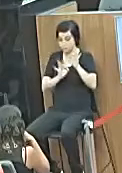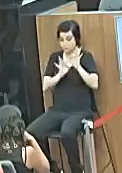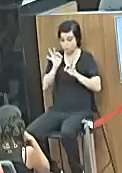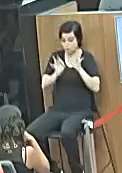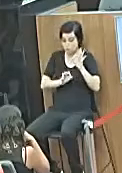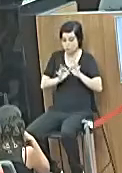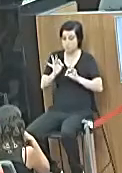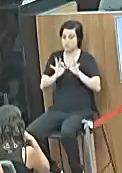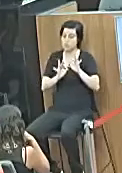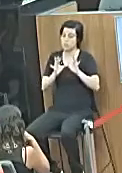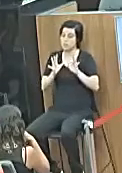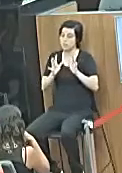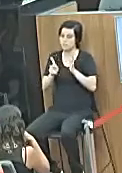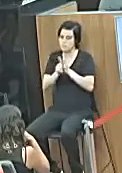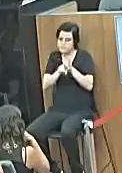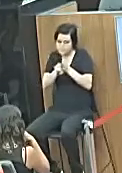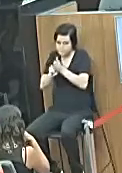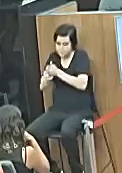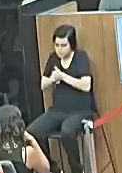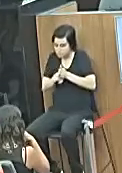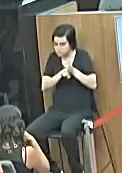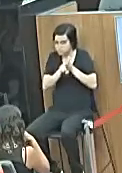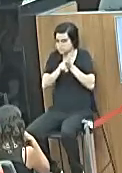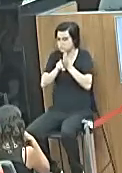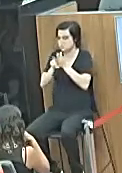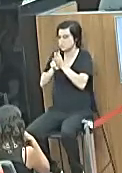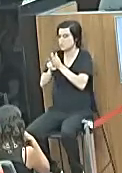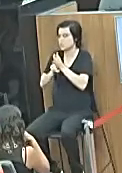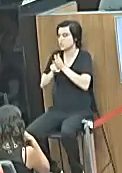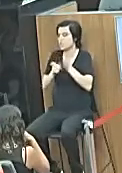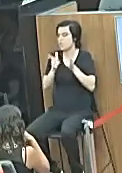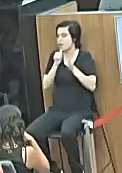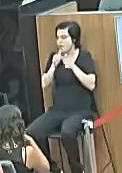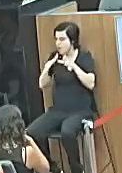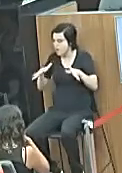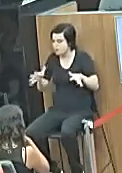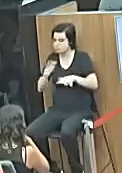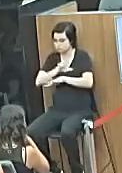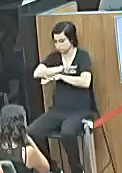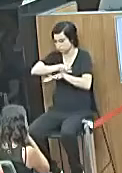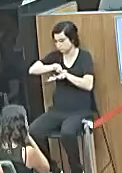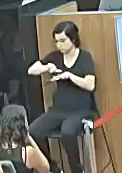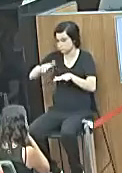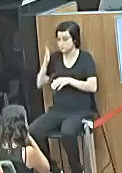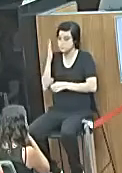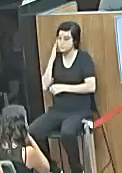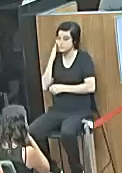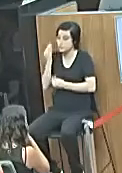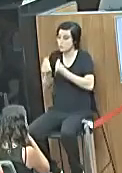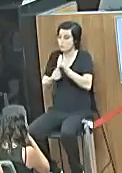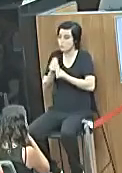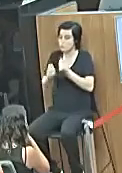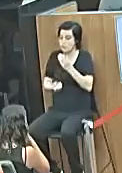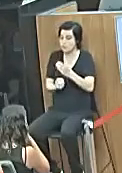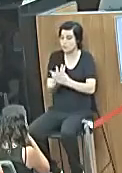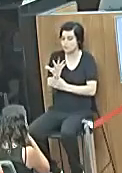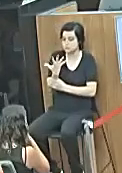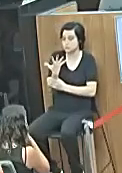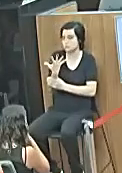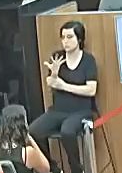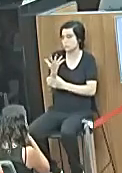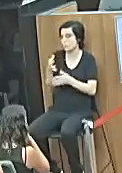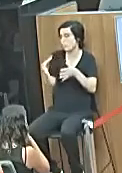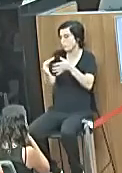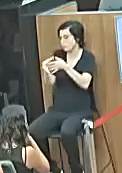e pesquisas em recursos hídricos do programa 0 91 para viabilizar a criação de um órgão